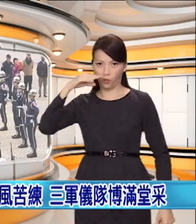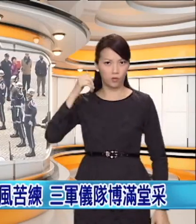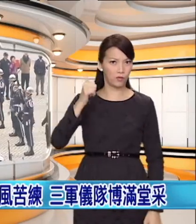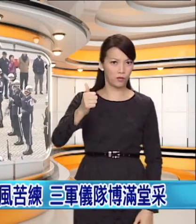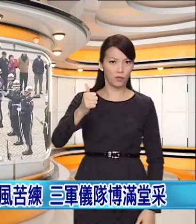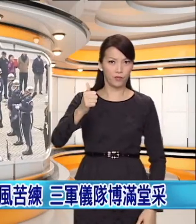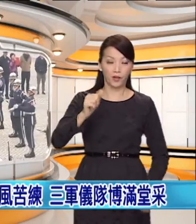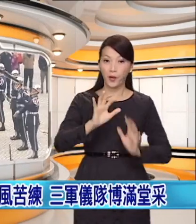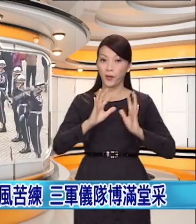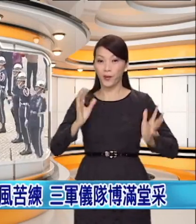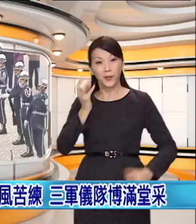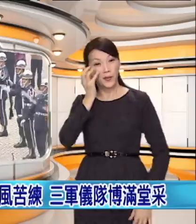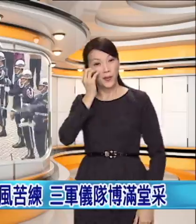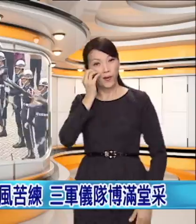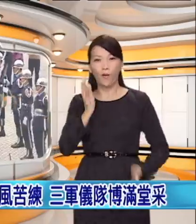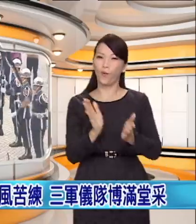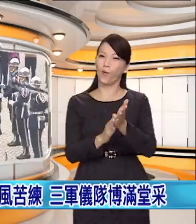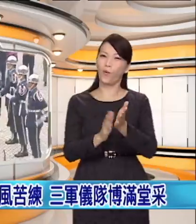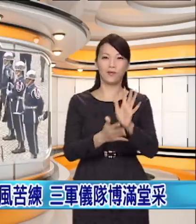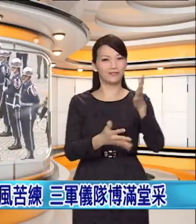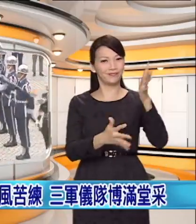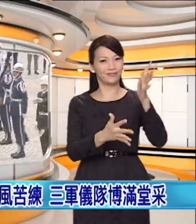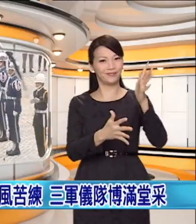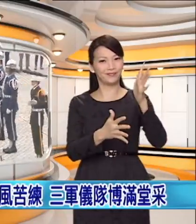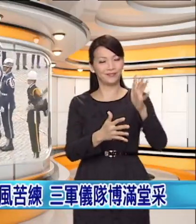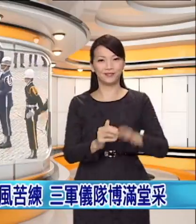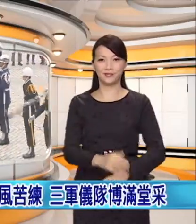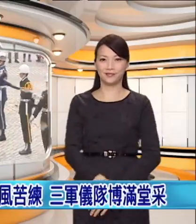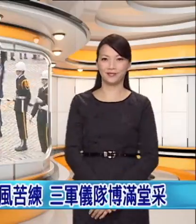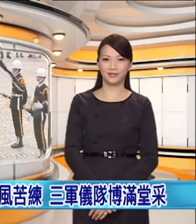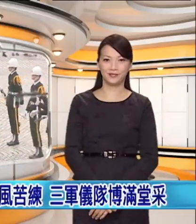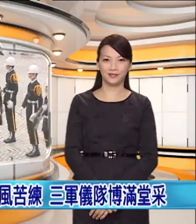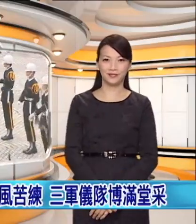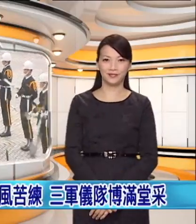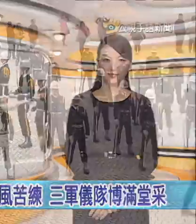得现场观众满堂喝彩。